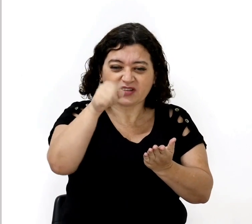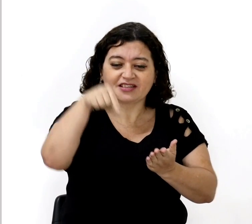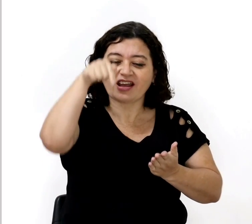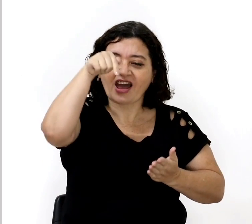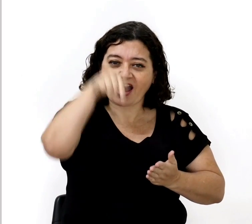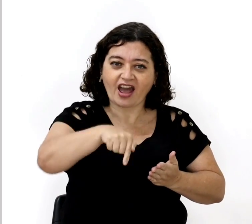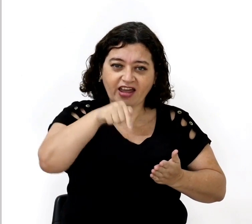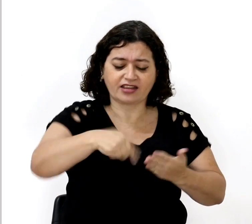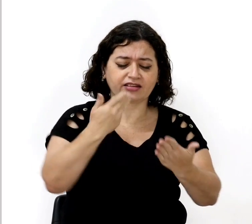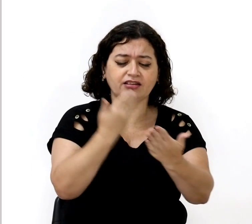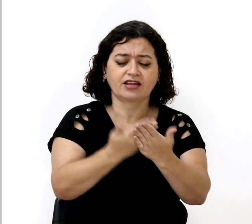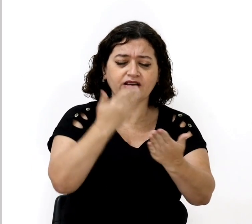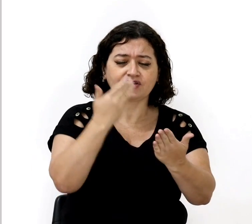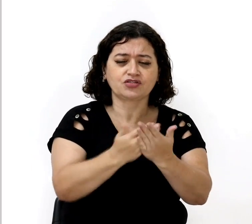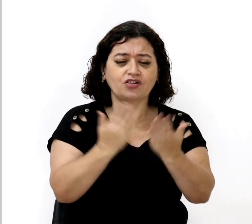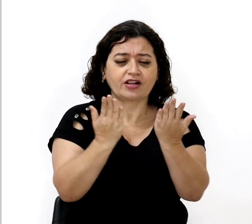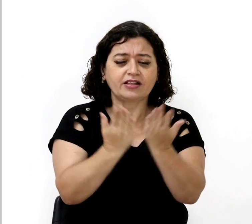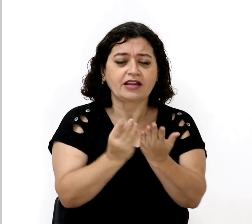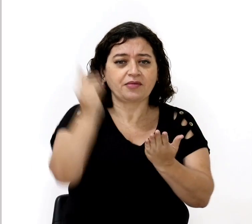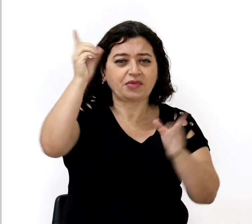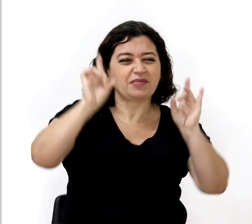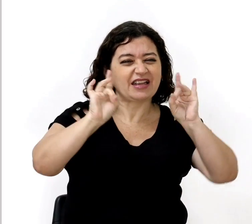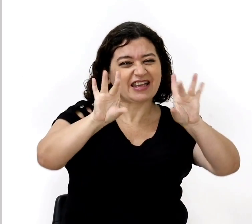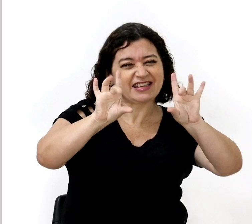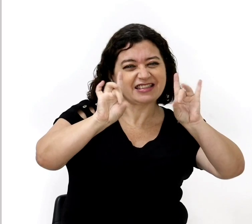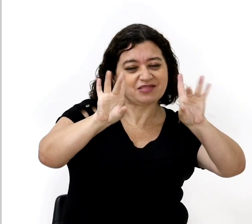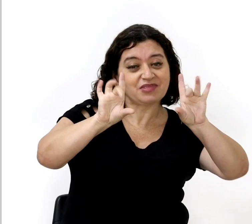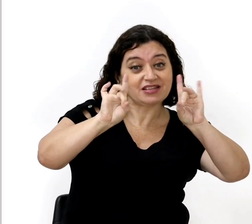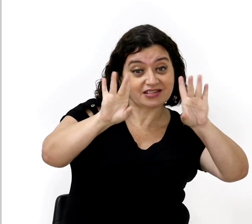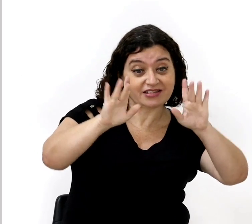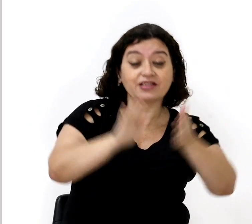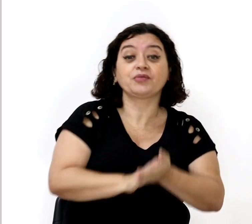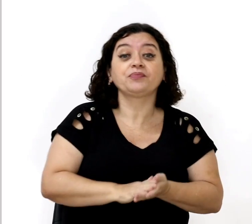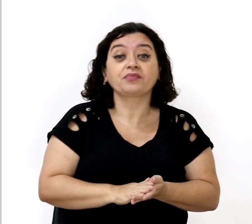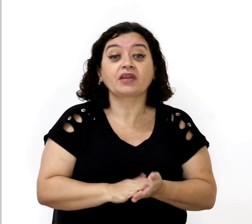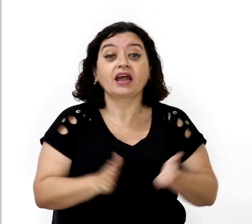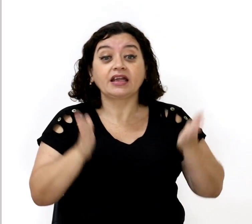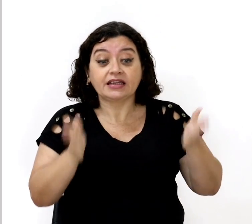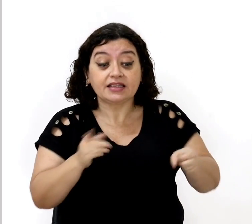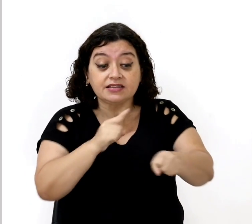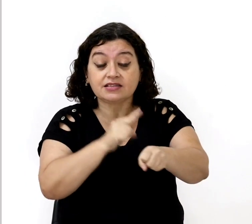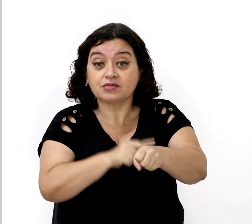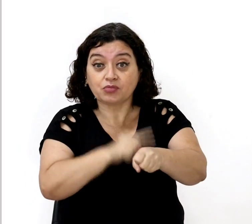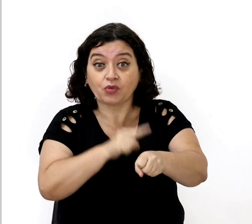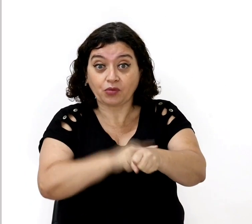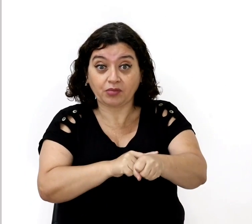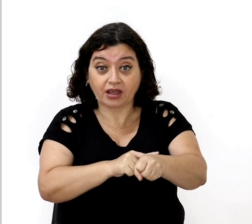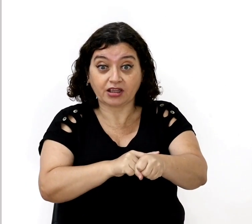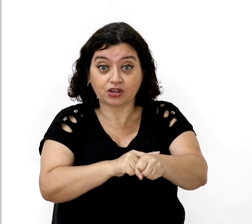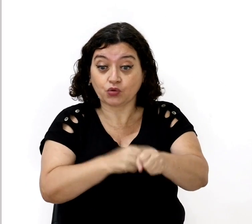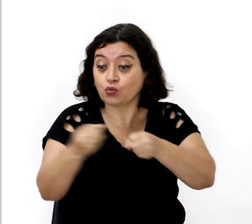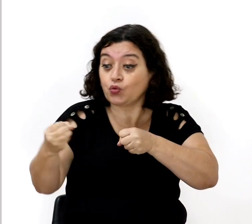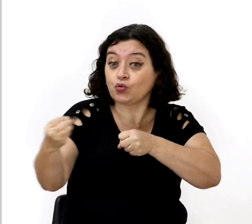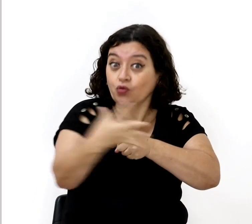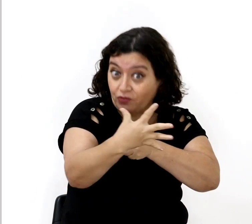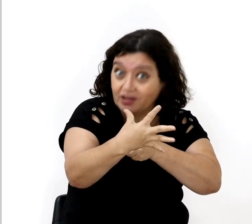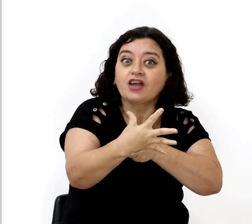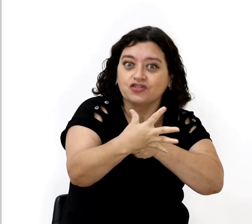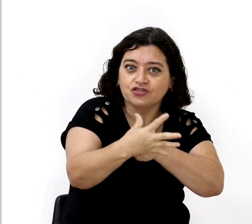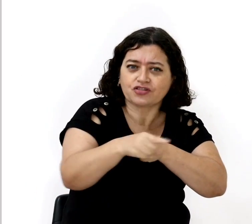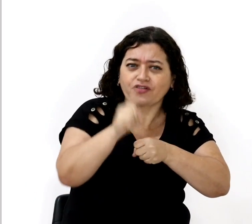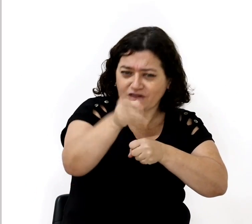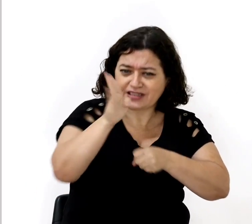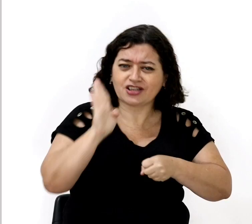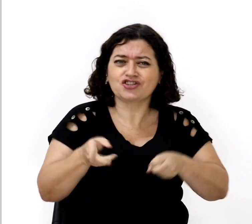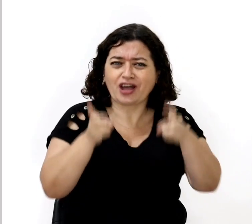Você está aqui na nossa escola bíblica especial, que nesse momento está numa